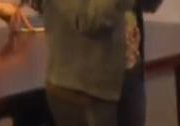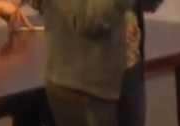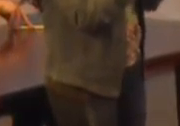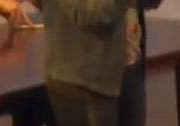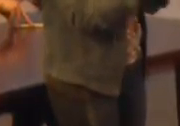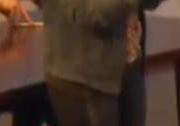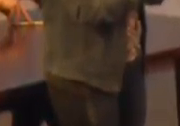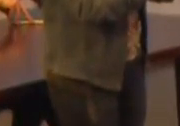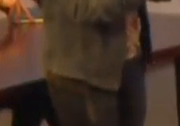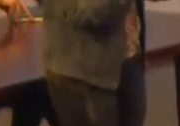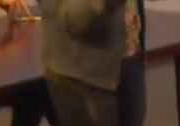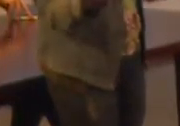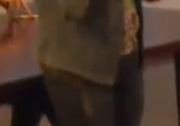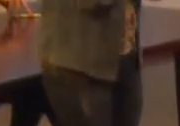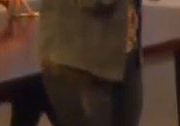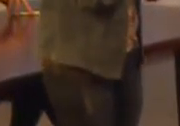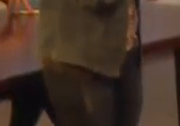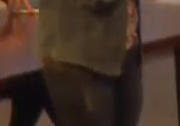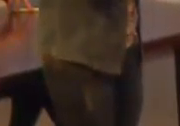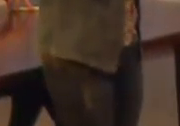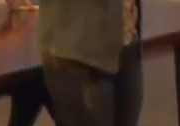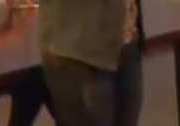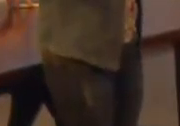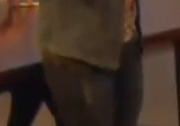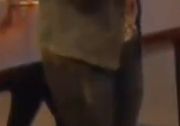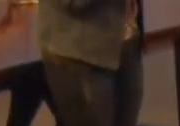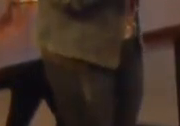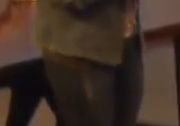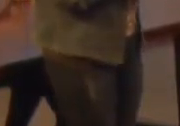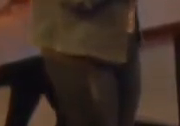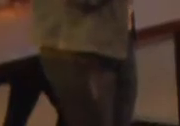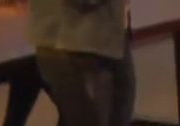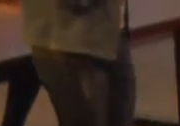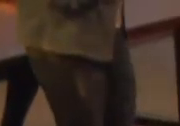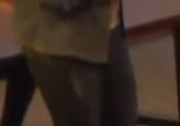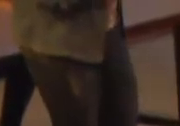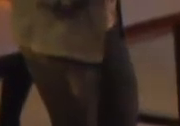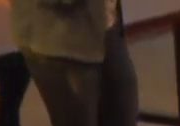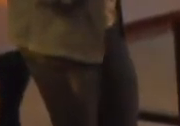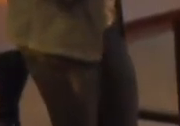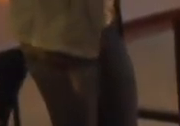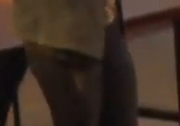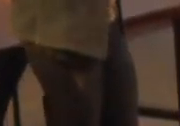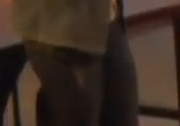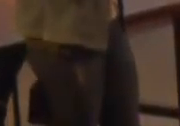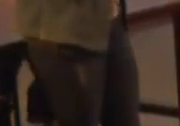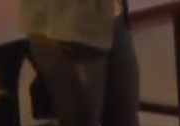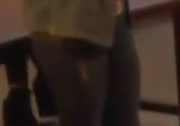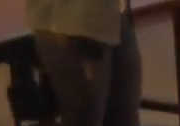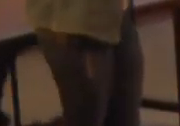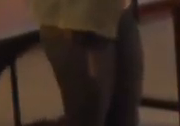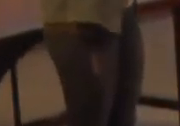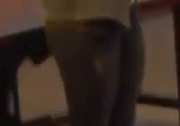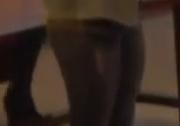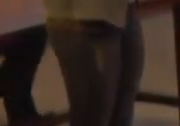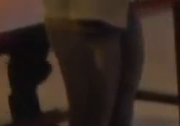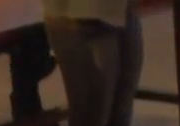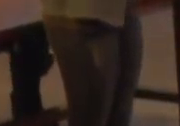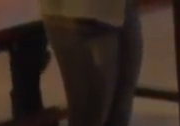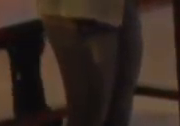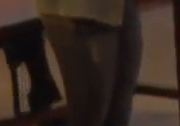mostrar o expresar. Aquí podemos observar dos fragmentos de las entrevistas que se